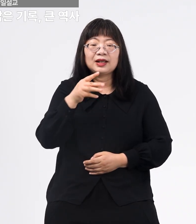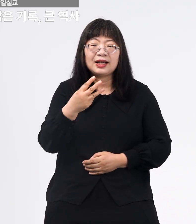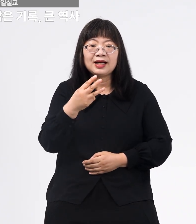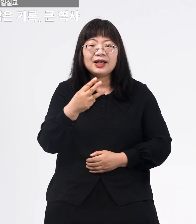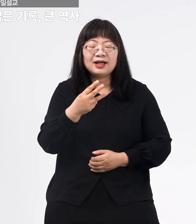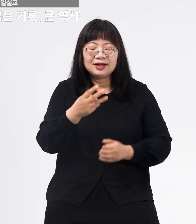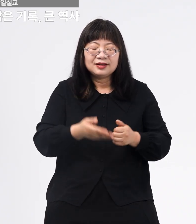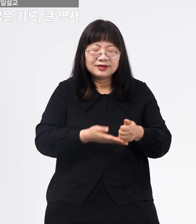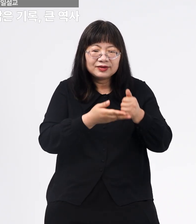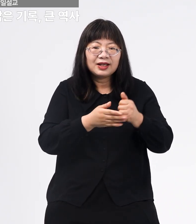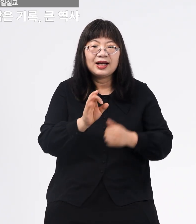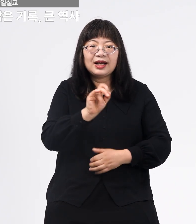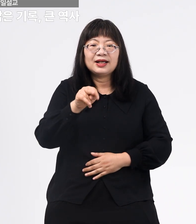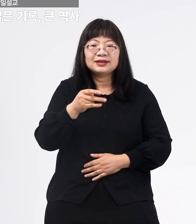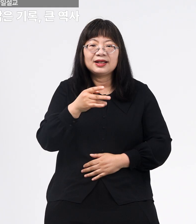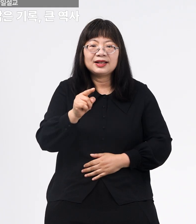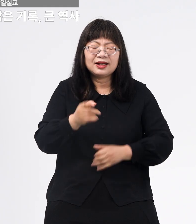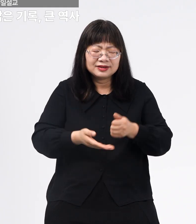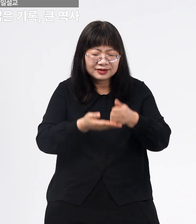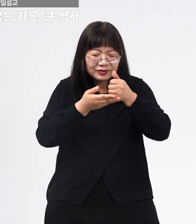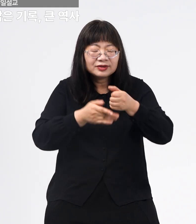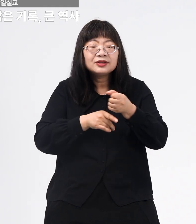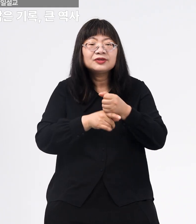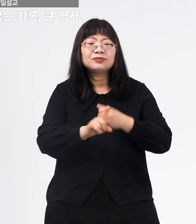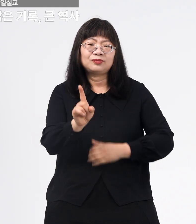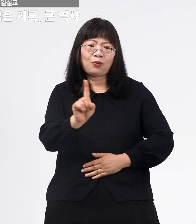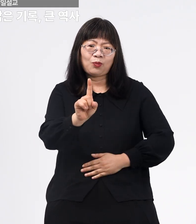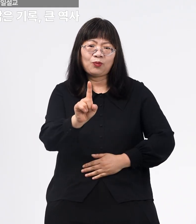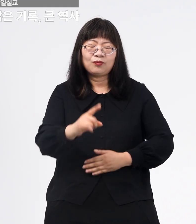섬기고 아스타롯, 아세라를 섬겼던 이유가